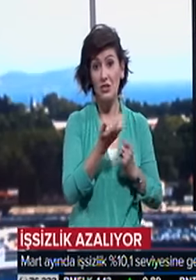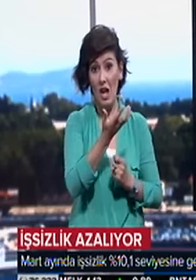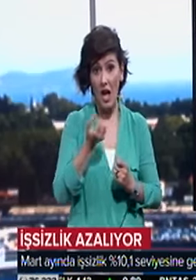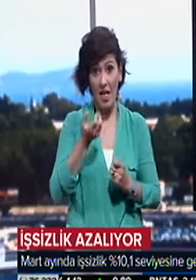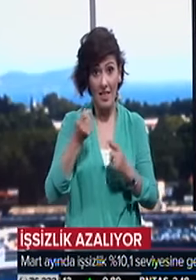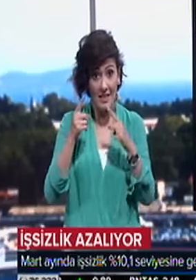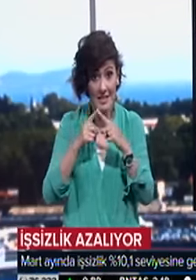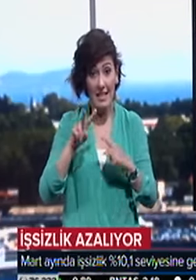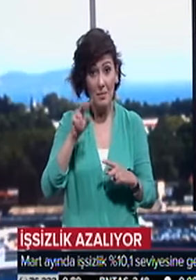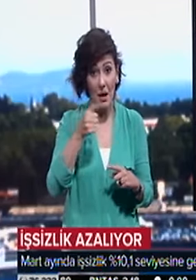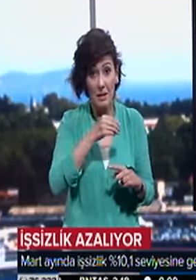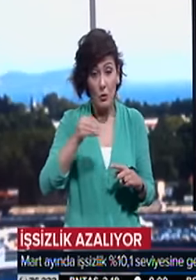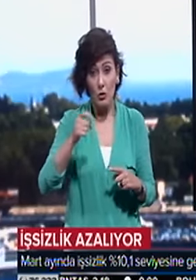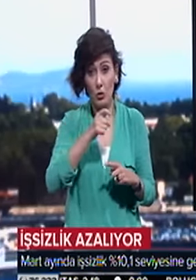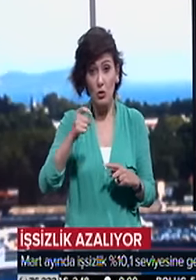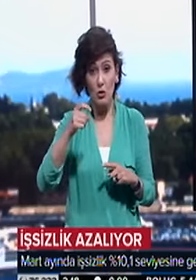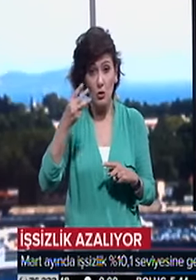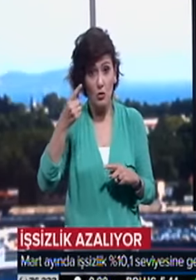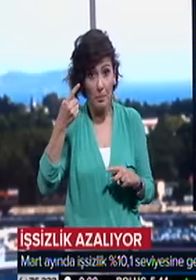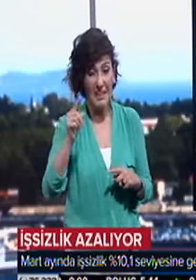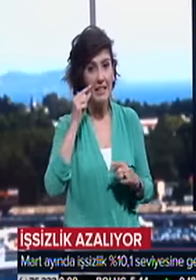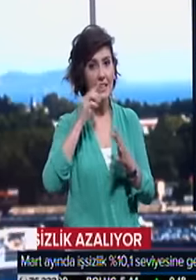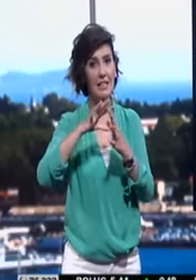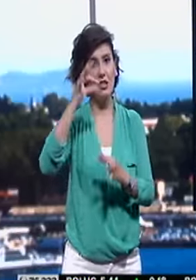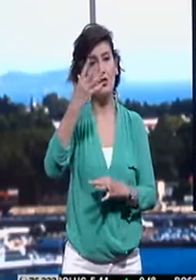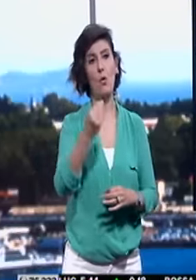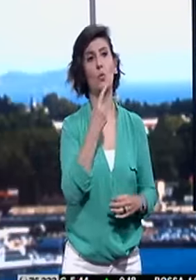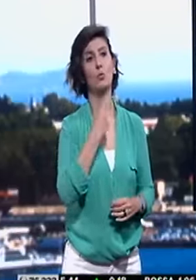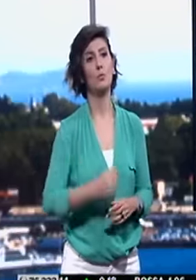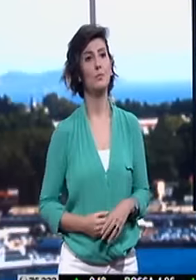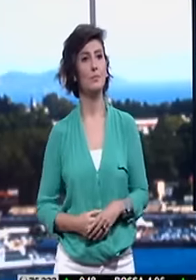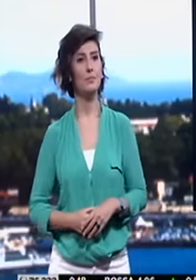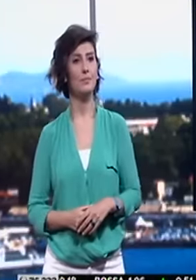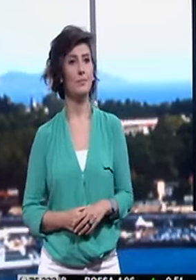sayısı 26 milyon 993 bin kişiye yükseldi.